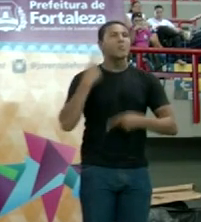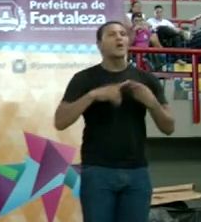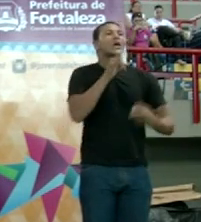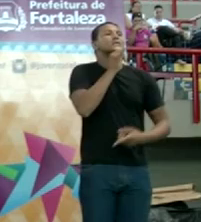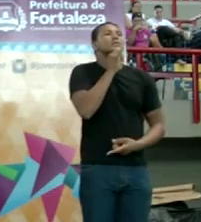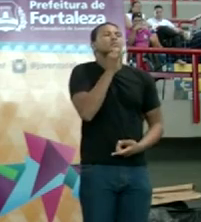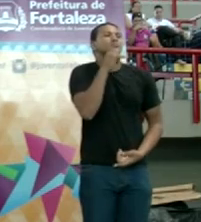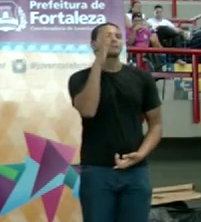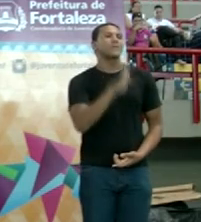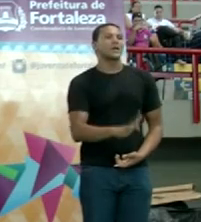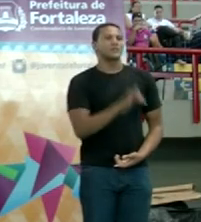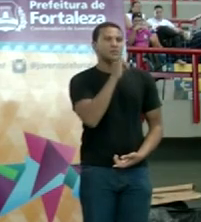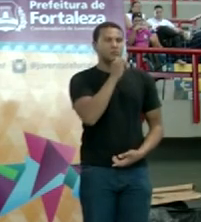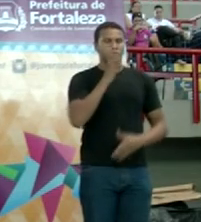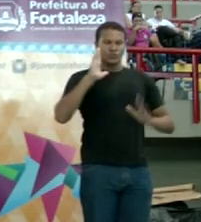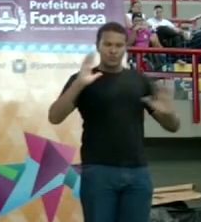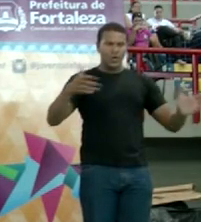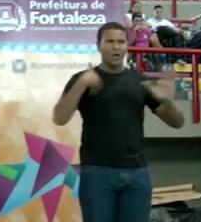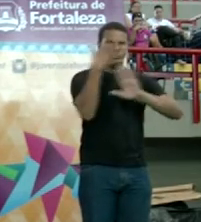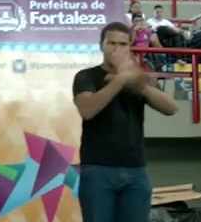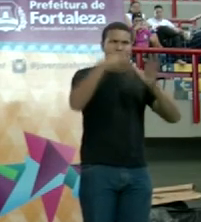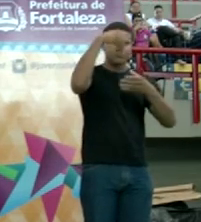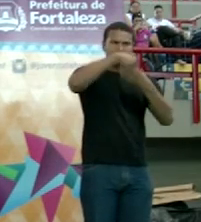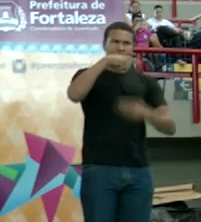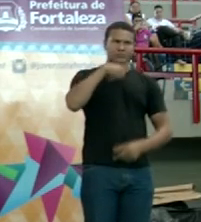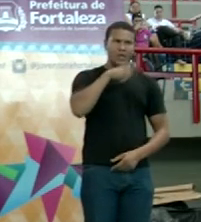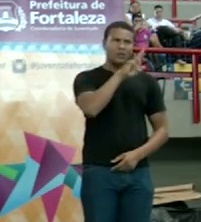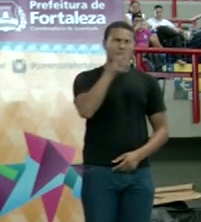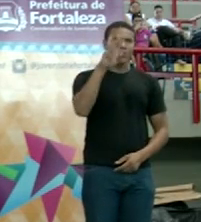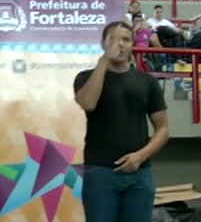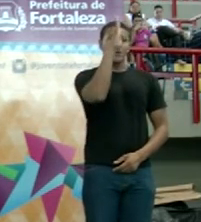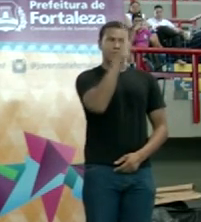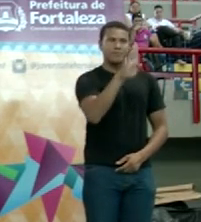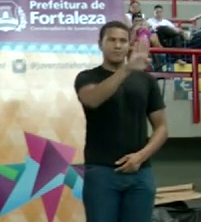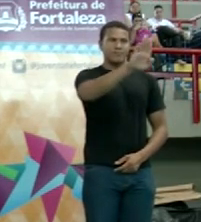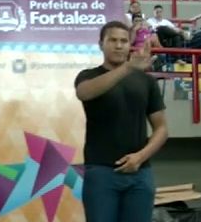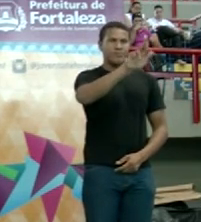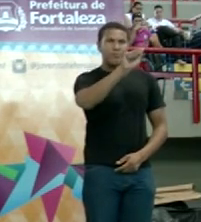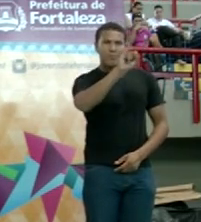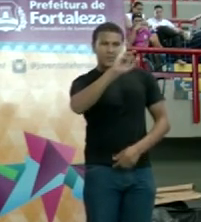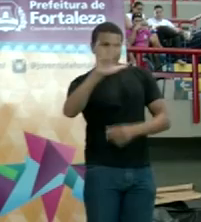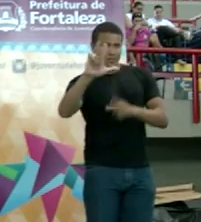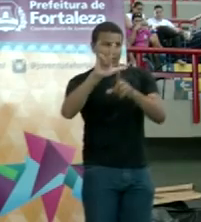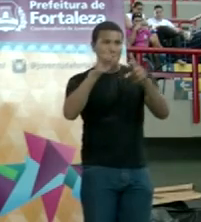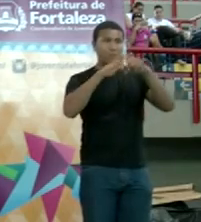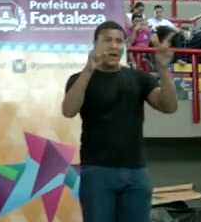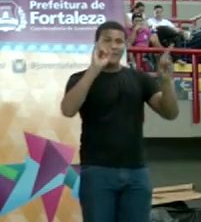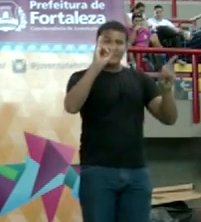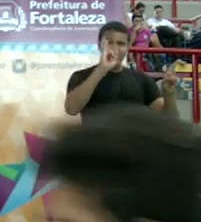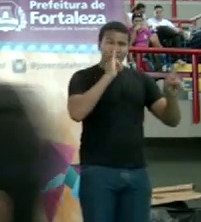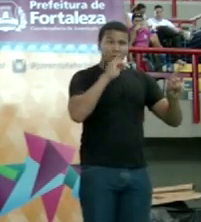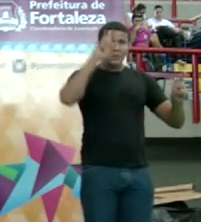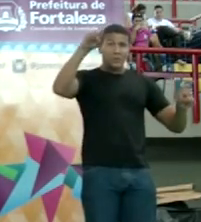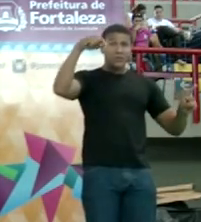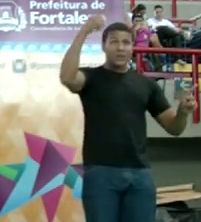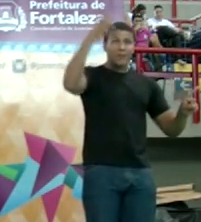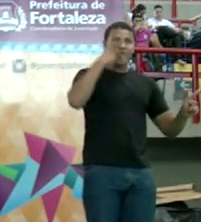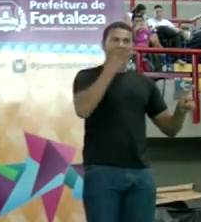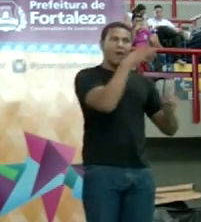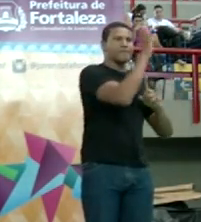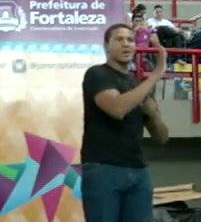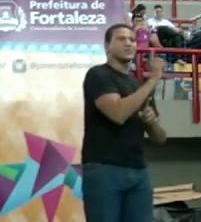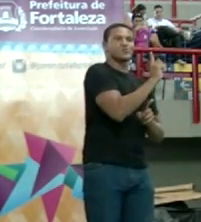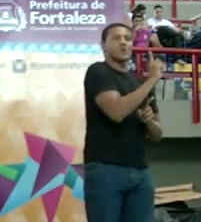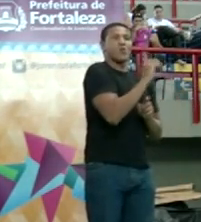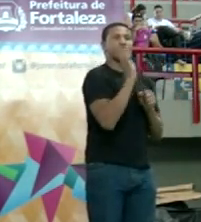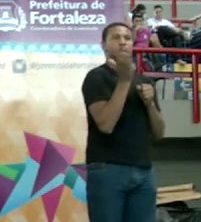entretanto, alguma medida urgente e eficaz deve ser tomada no sentido de